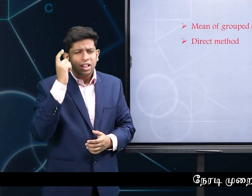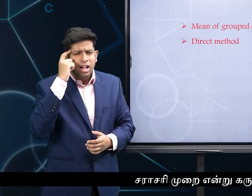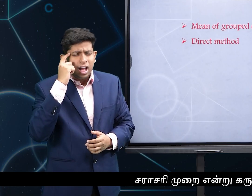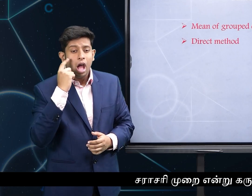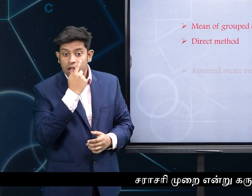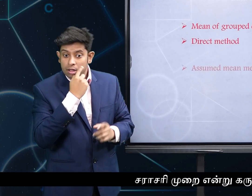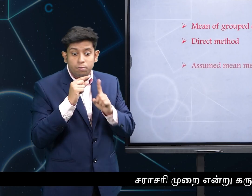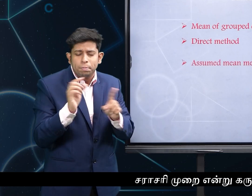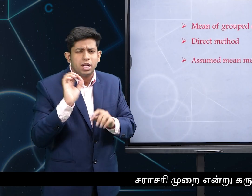சராசரி முறை,